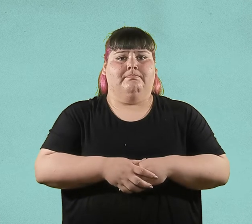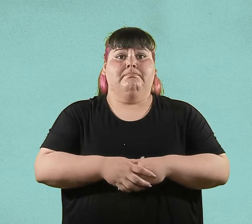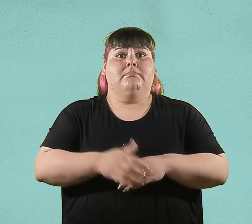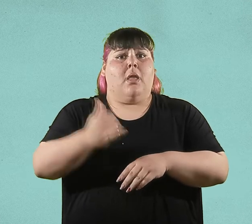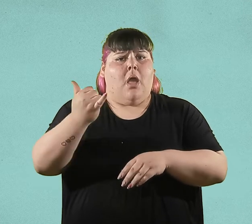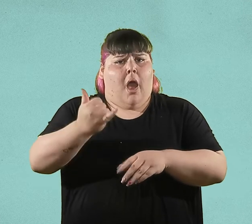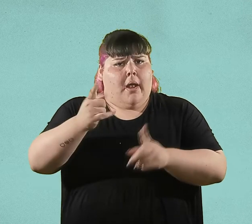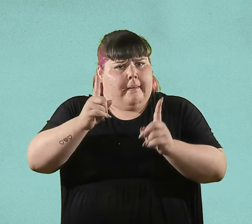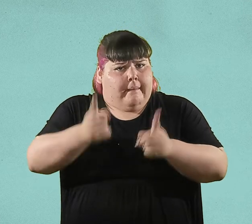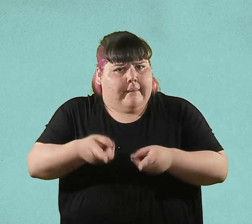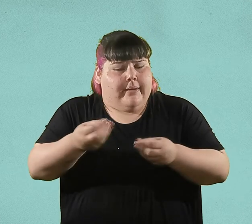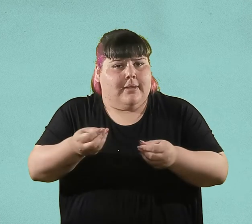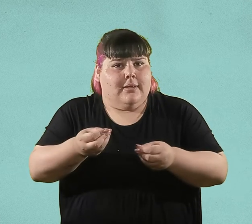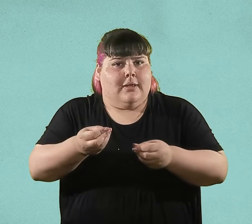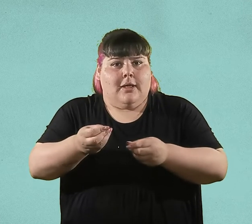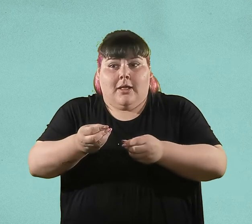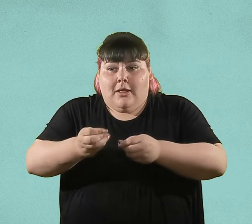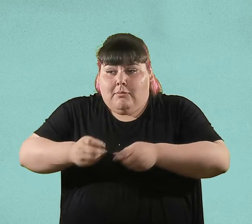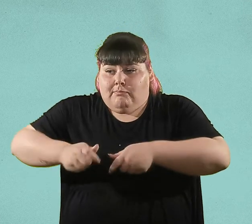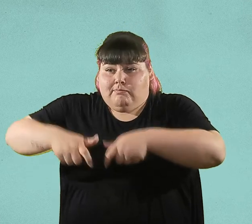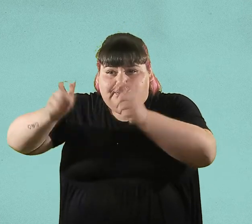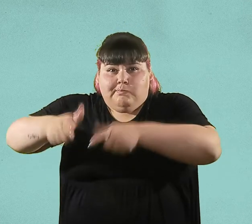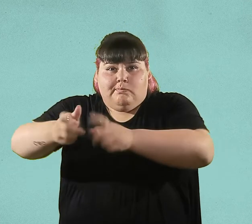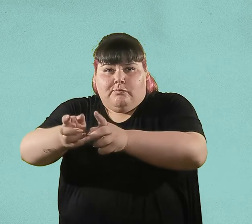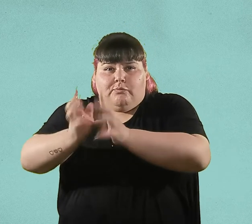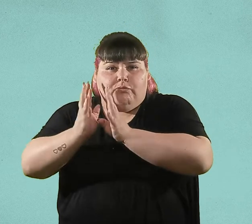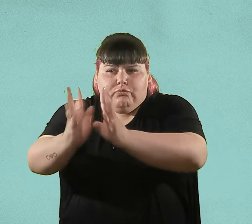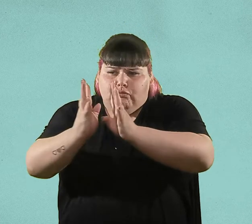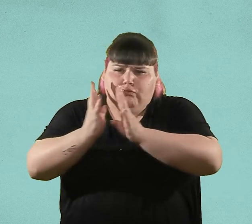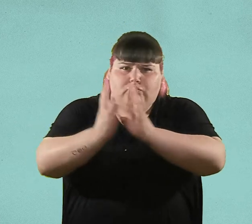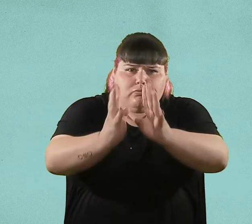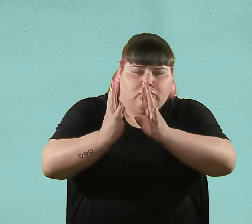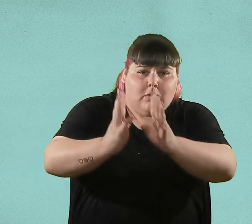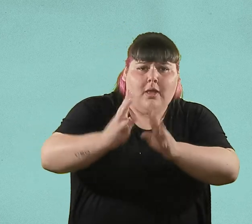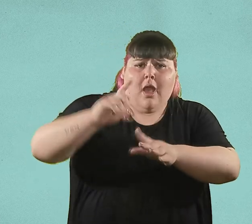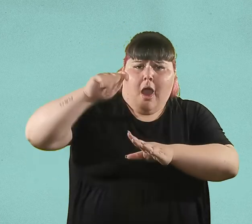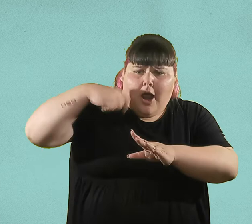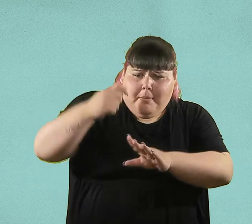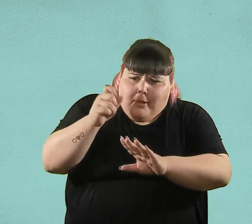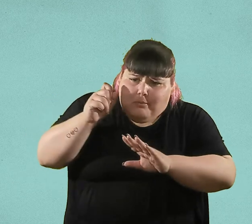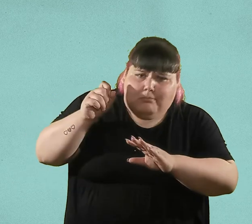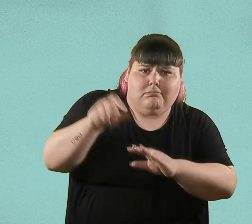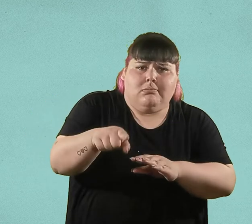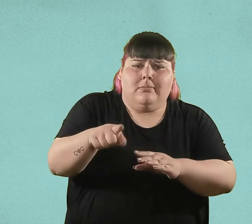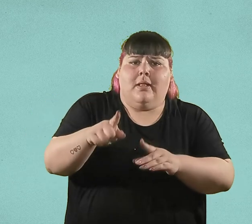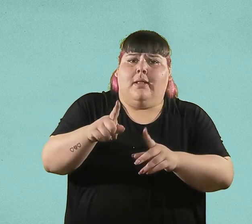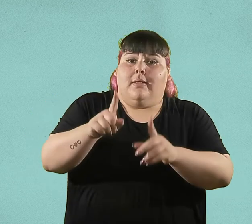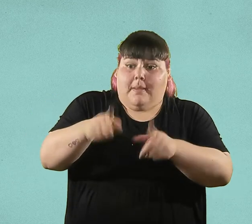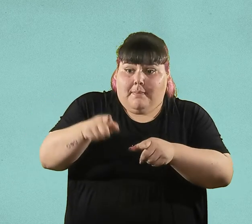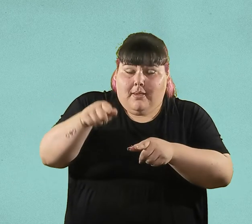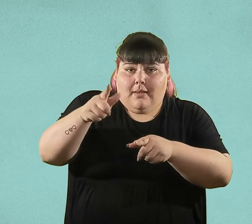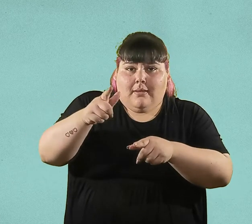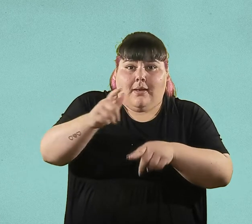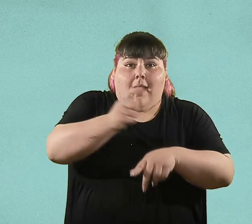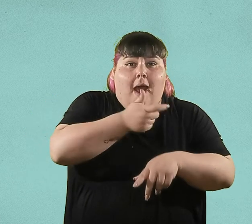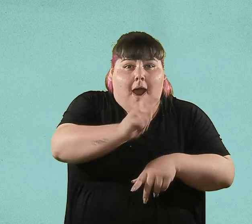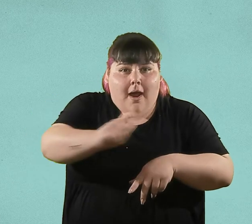Cuenta además con bosques en galería, gran cantidad de fauna silvestre, y por su interior cruzan